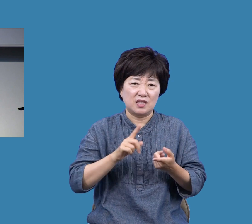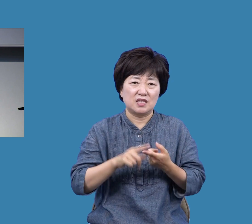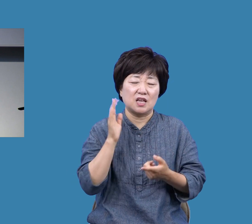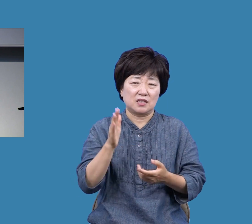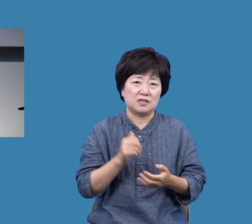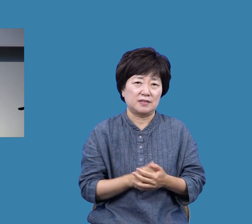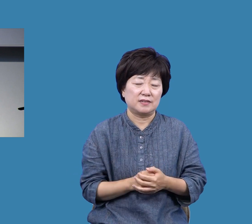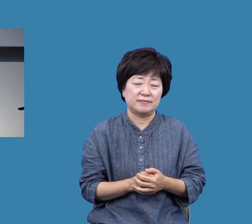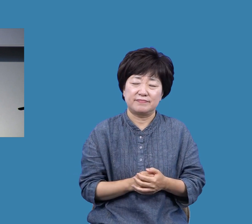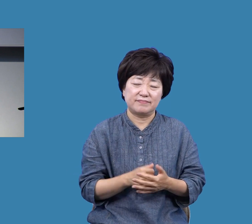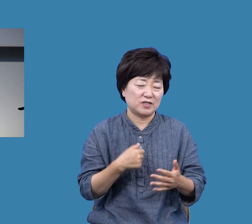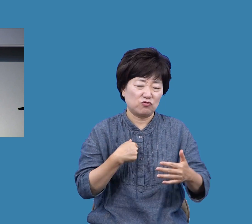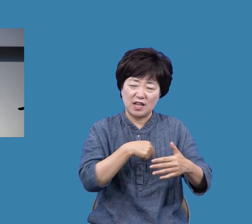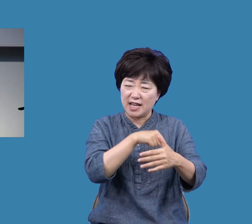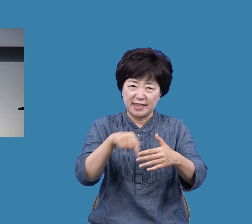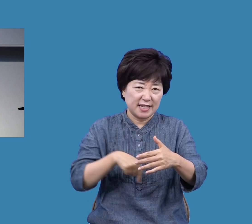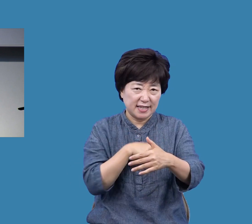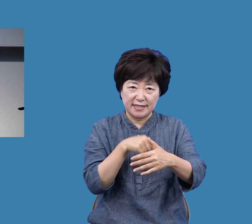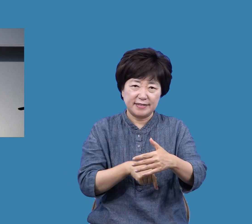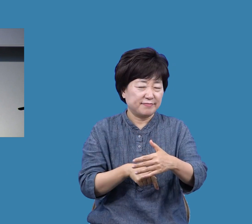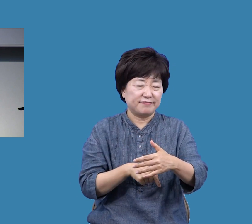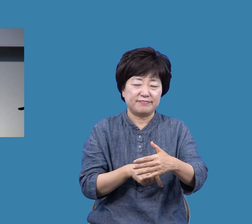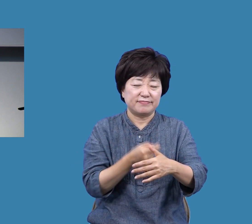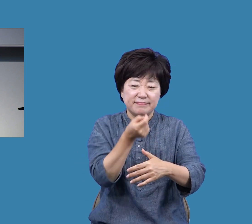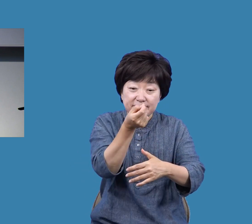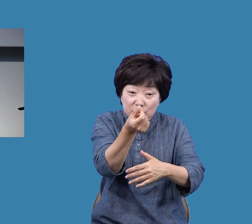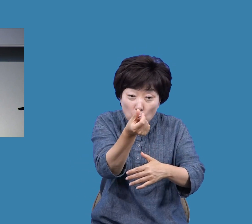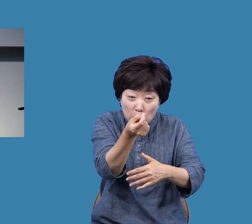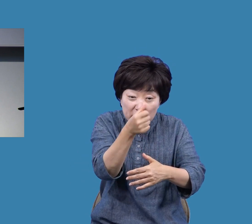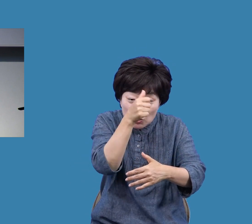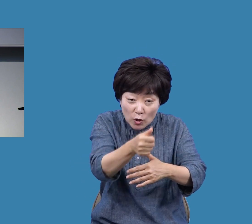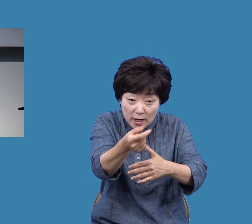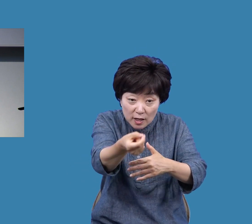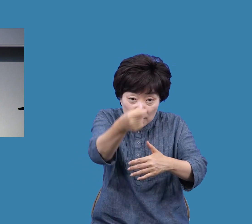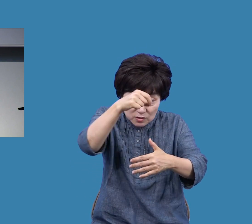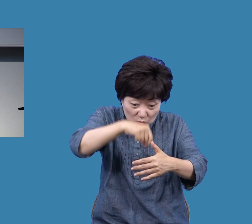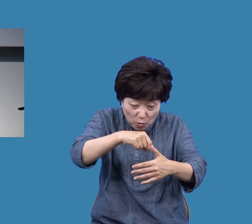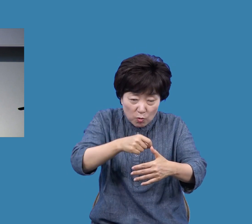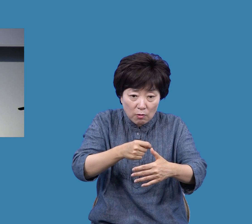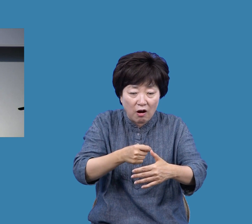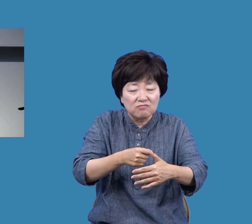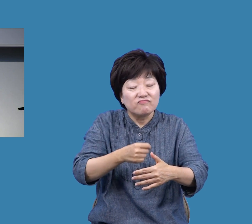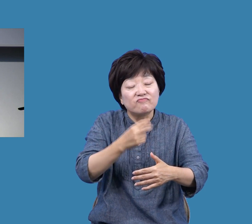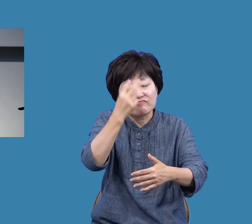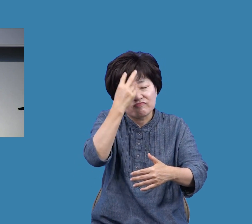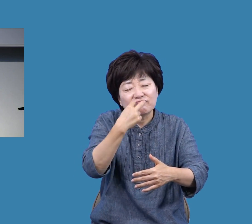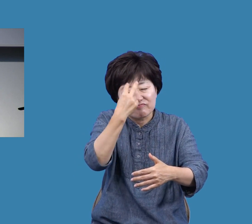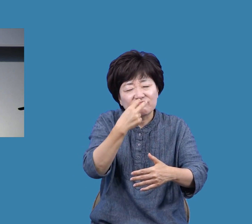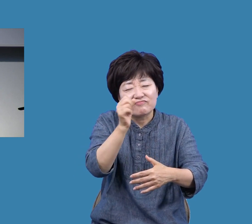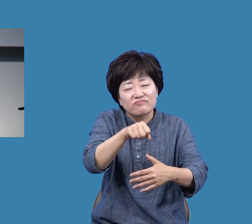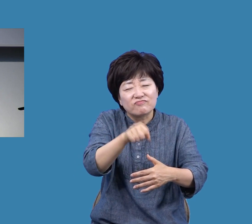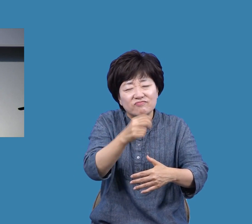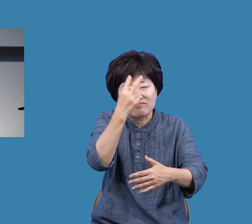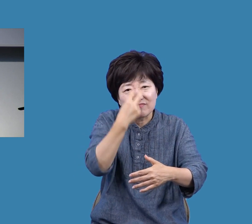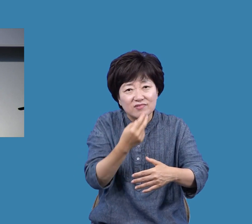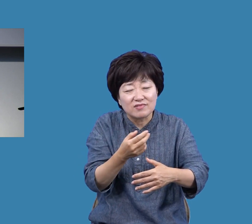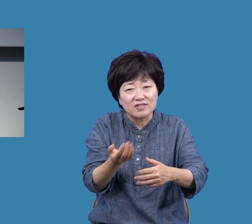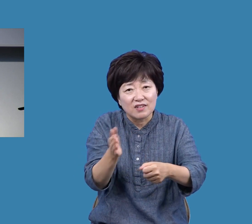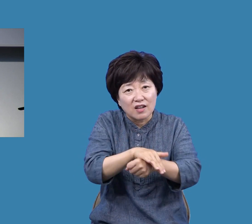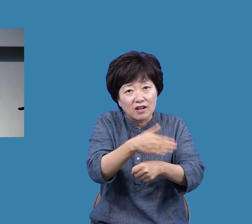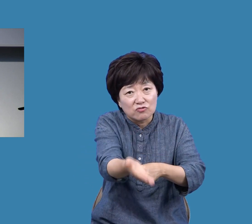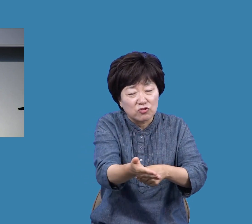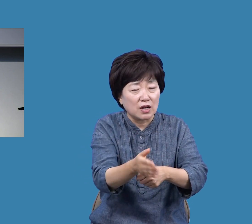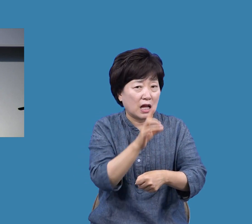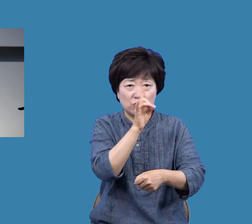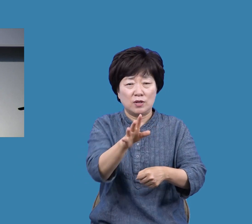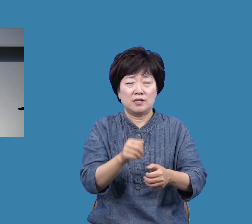그렇게 가면 안 된다는 거예요. 성경에서 이렇게 하라 그랬으면 이렇게 해야 되는 거고, 죄와 섞지 말라 그랬으면 섞지 말아야 되는